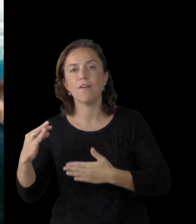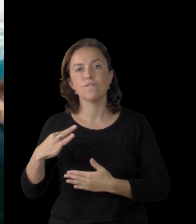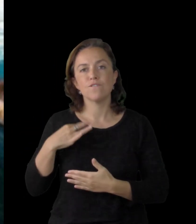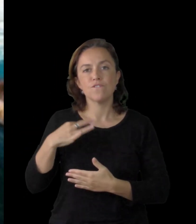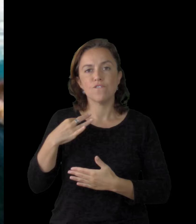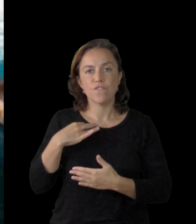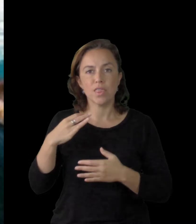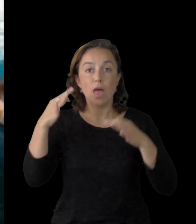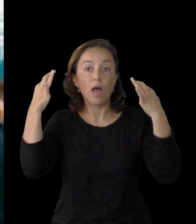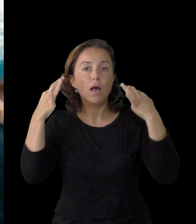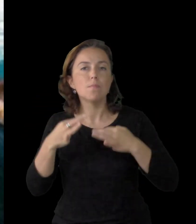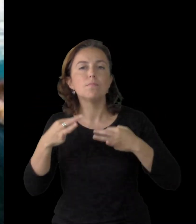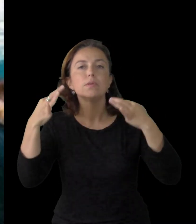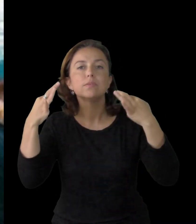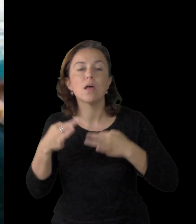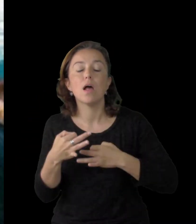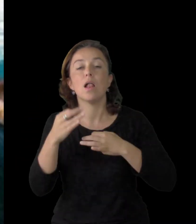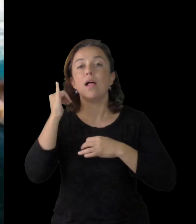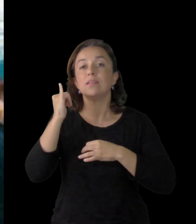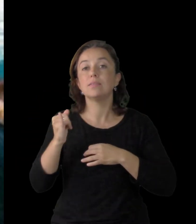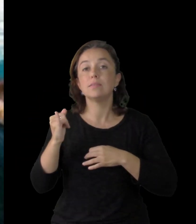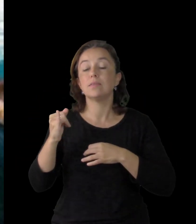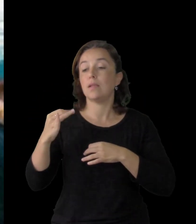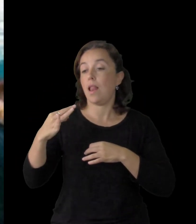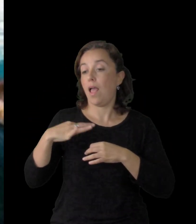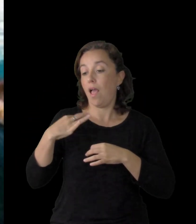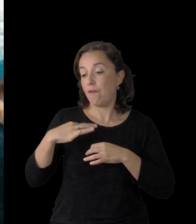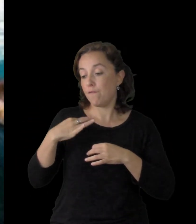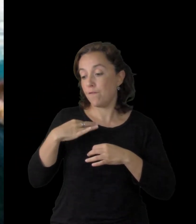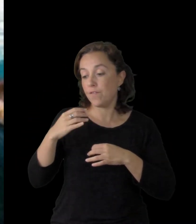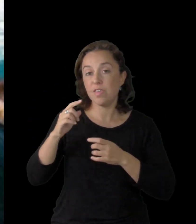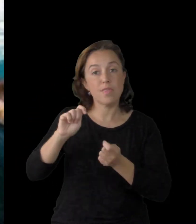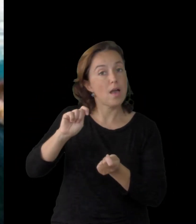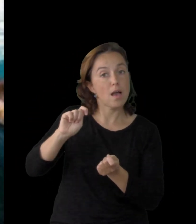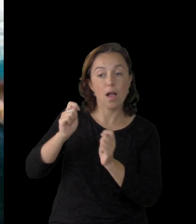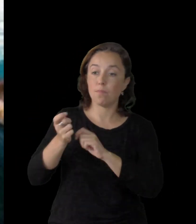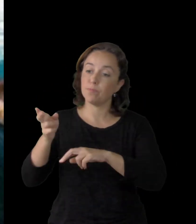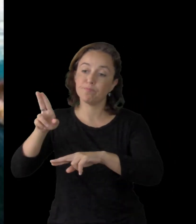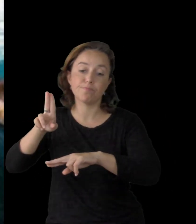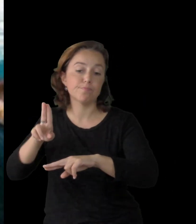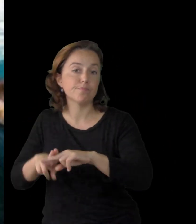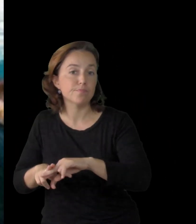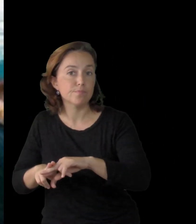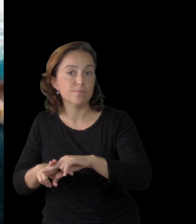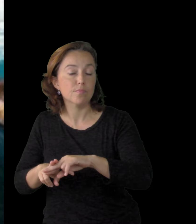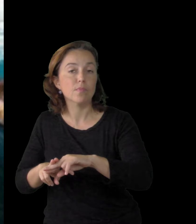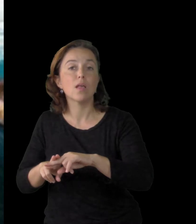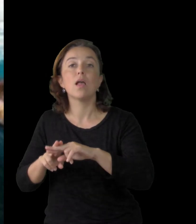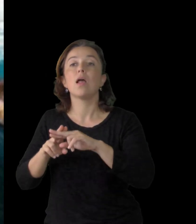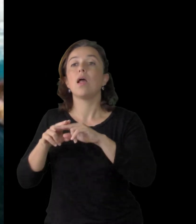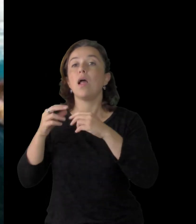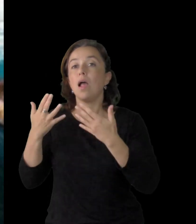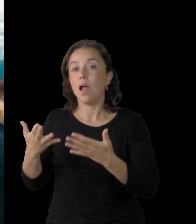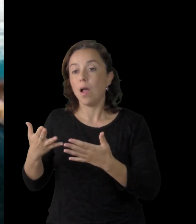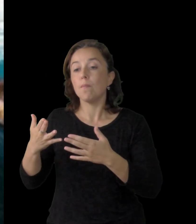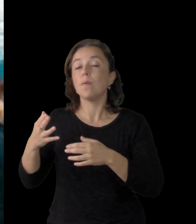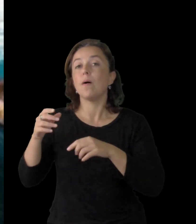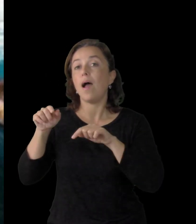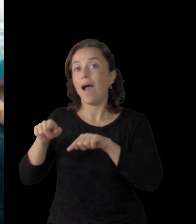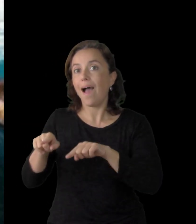en particular cuando nuestra vida dé el paso hacia el más allá, por medio de la experiencia de la muerte,